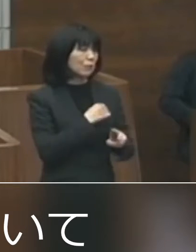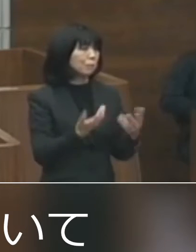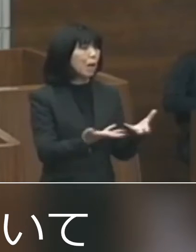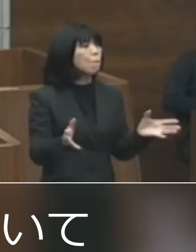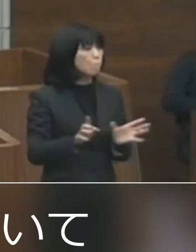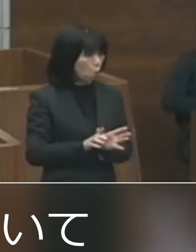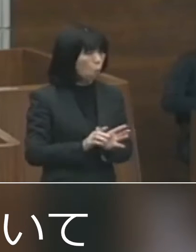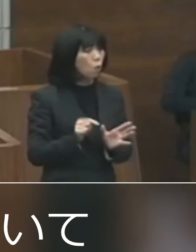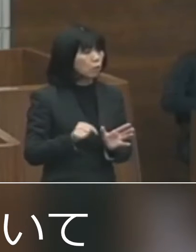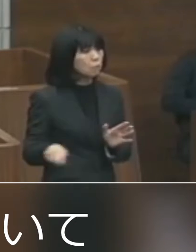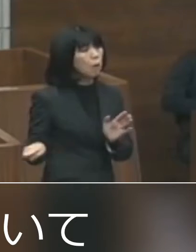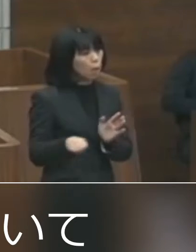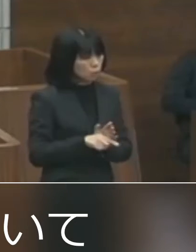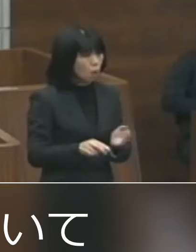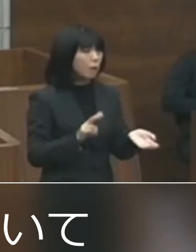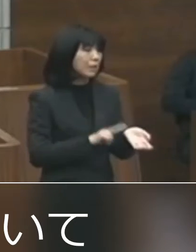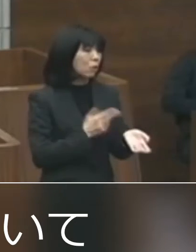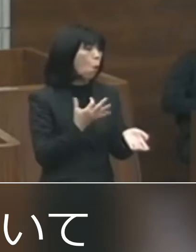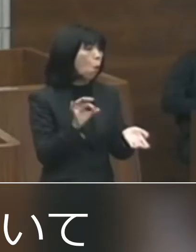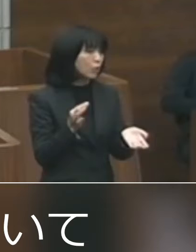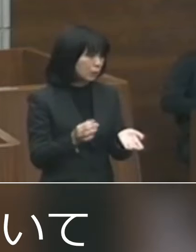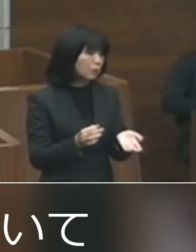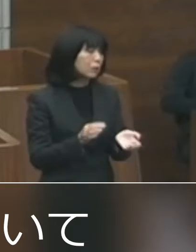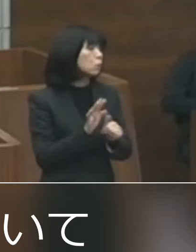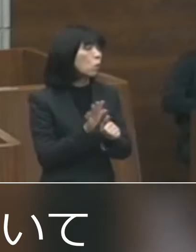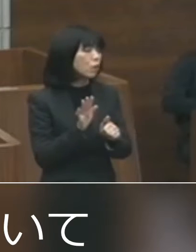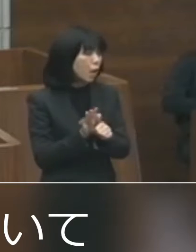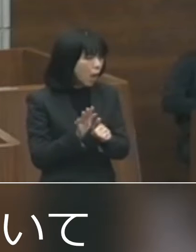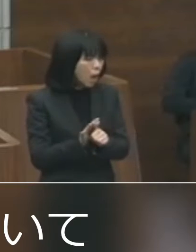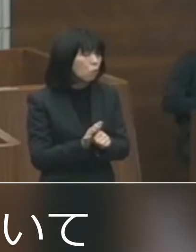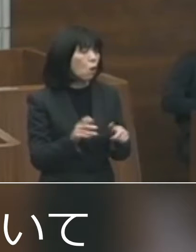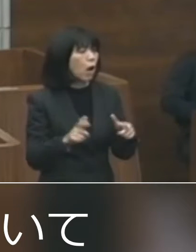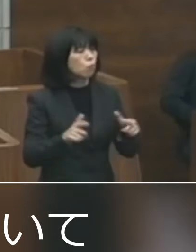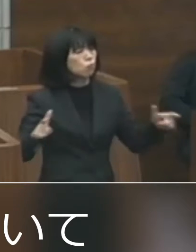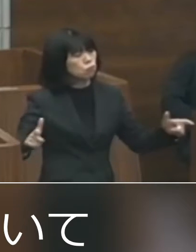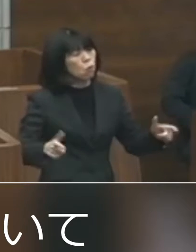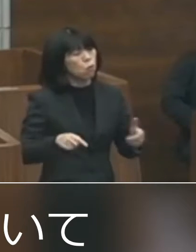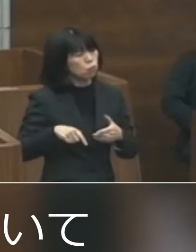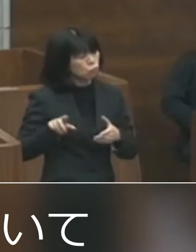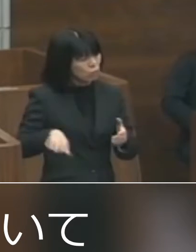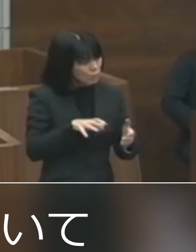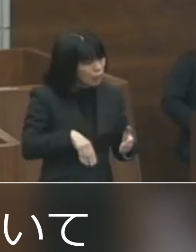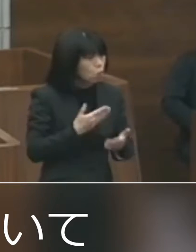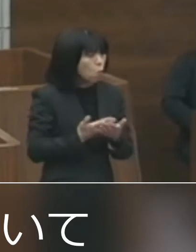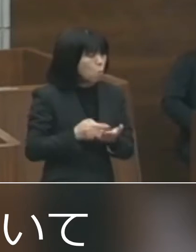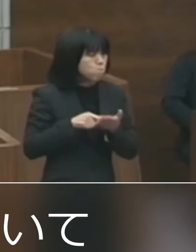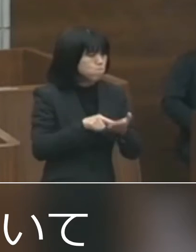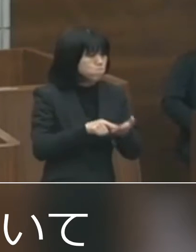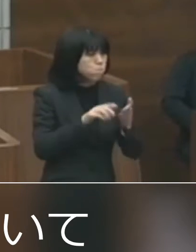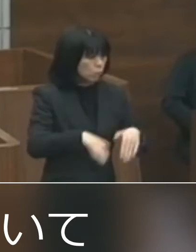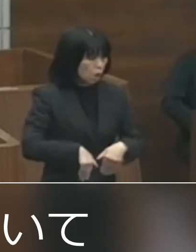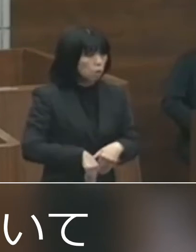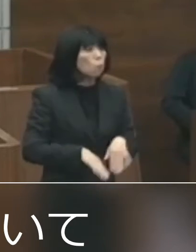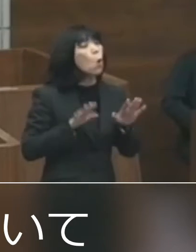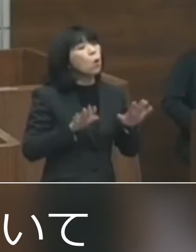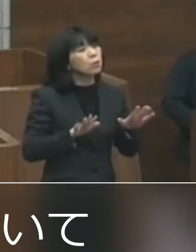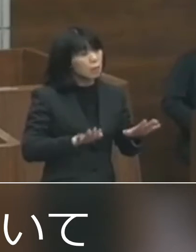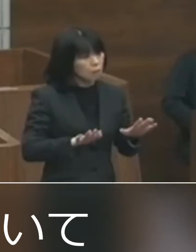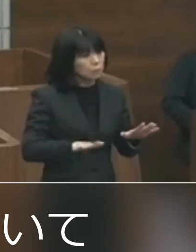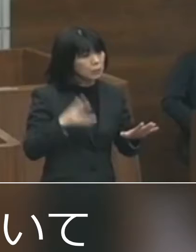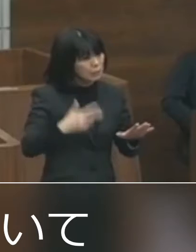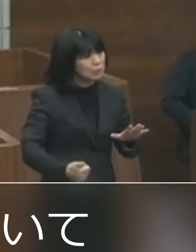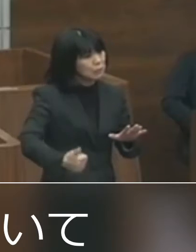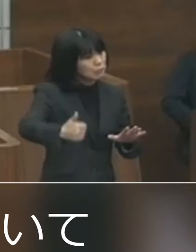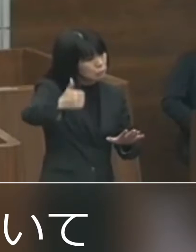で医療費助成の拡充を繰り返し求めてきたところであり、この度の市長の英